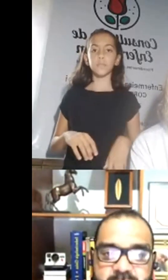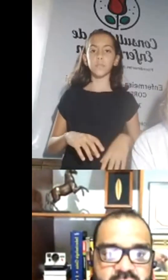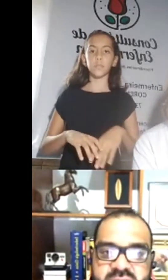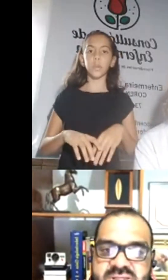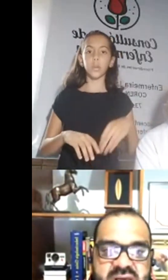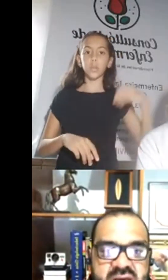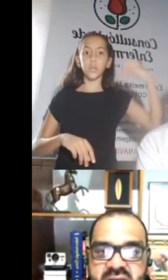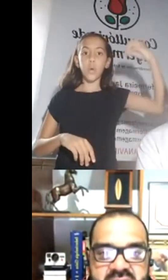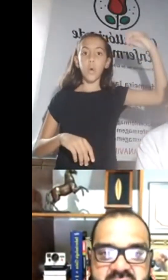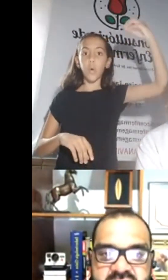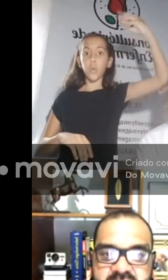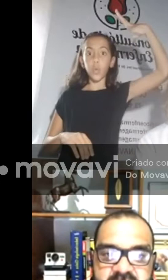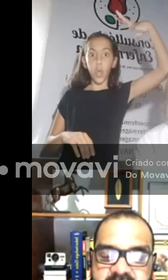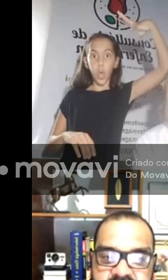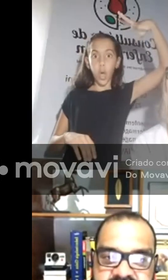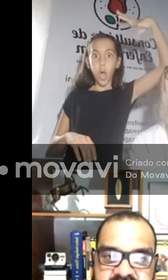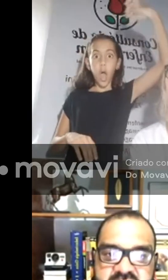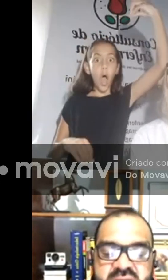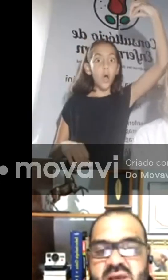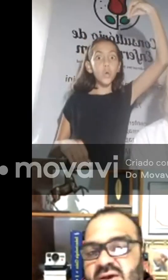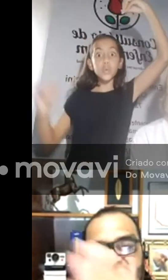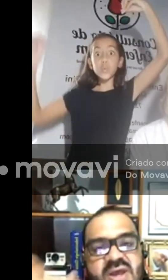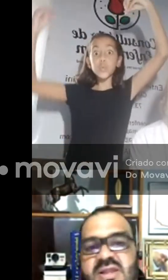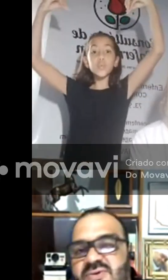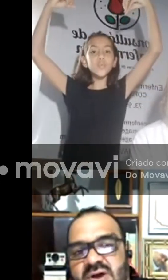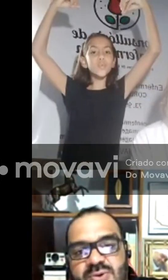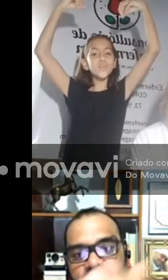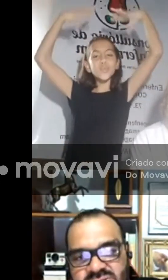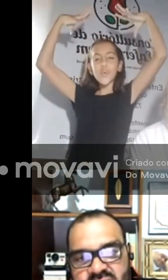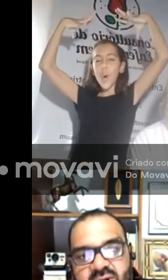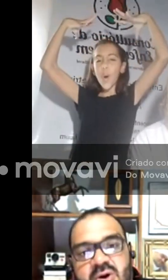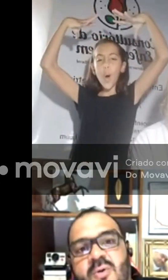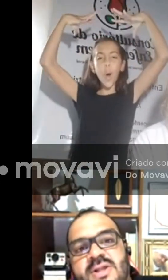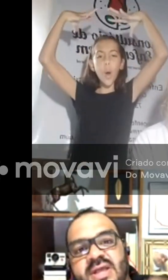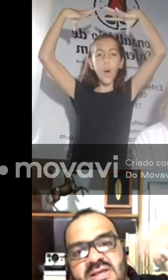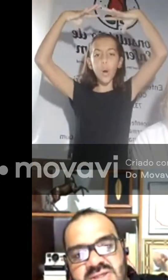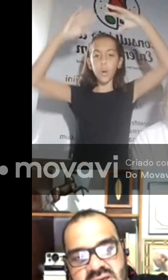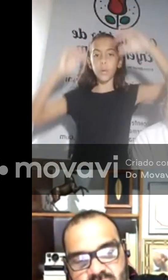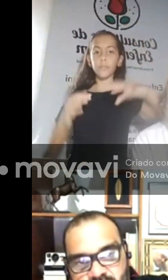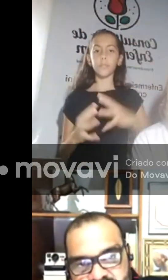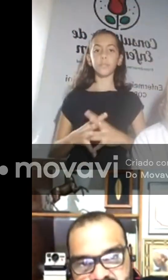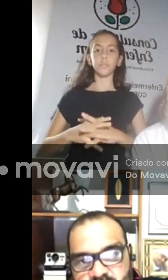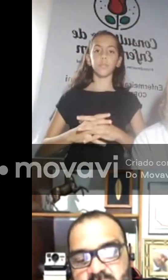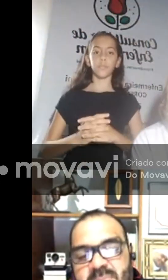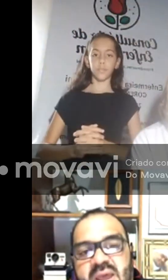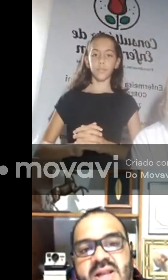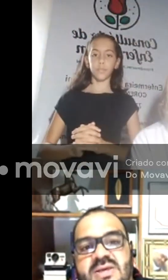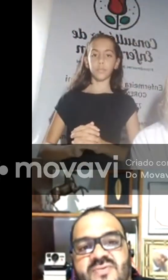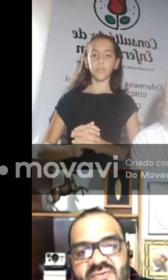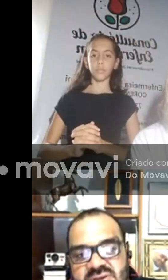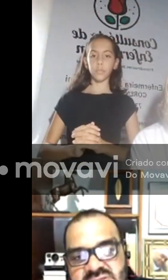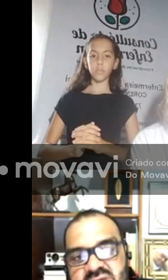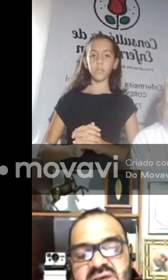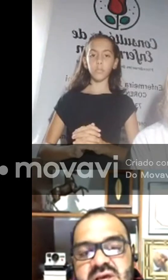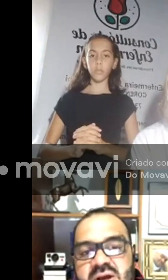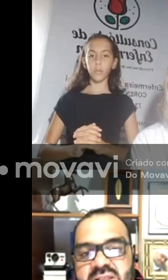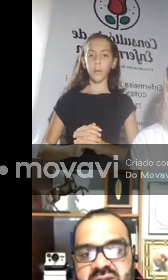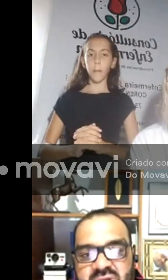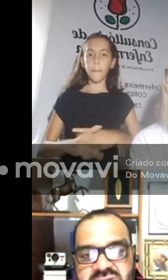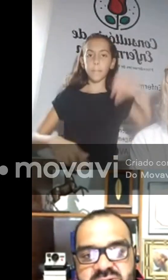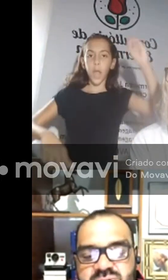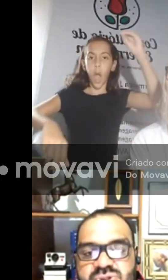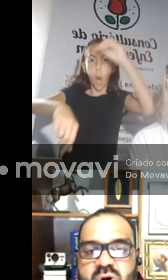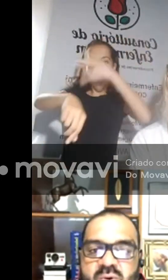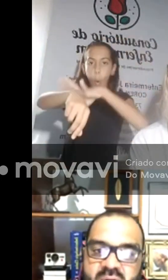tem uma importância imensa, que ela vem derivada do colesterol até chegar ao contato com a pele, que vai fazer,